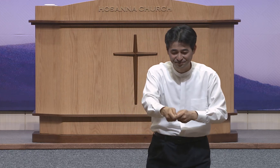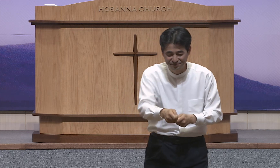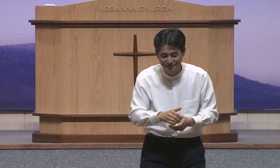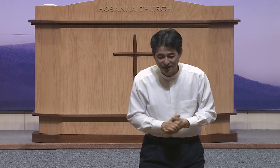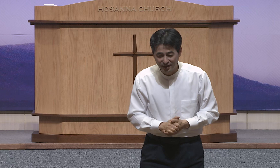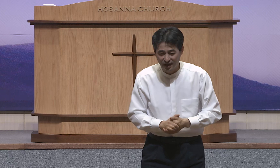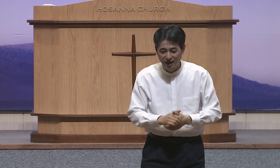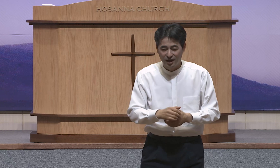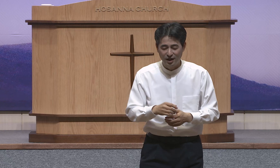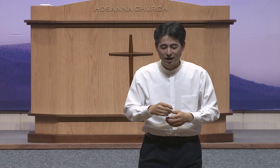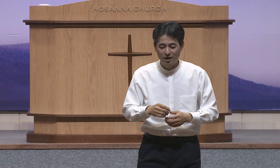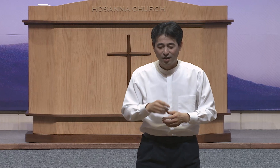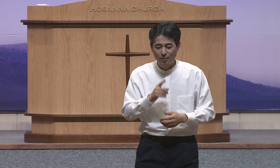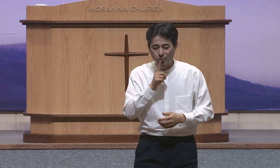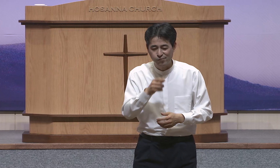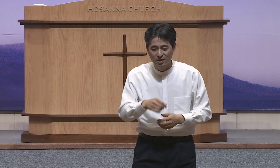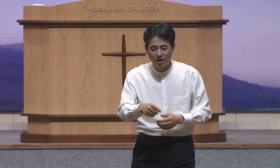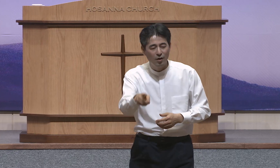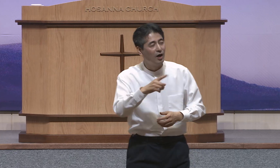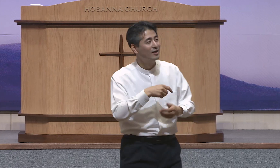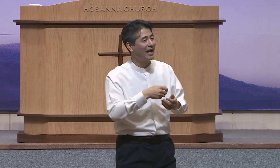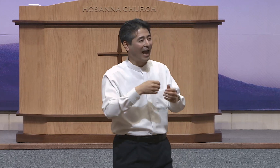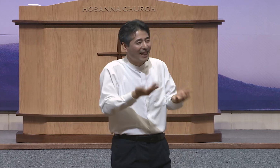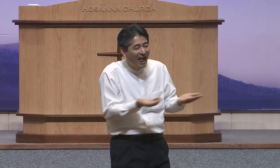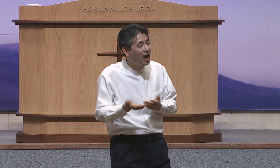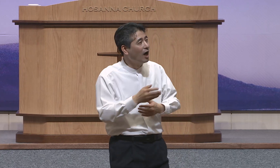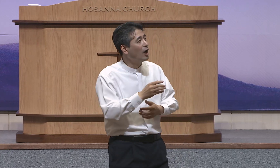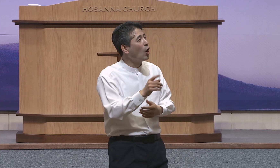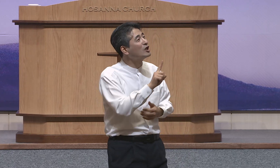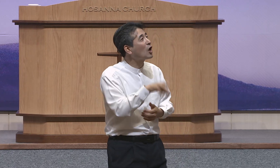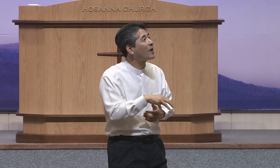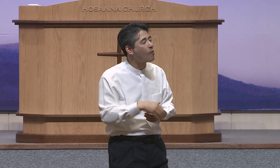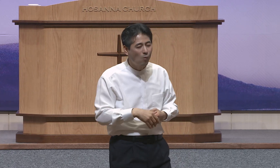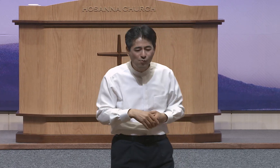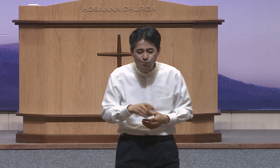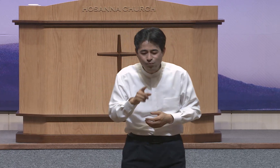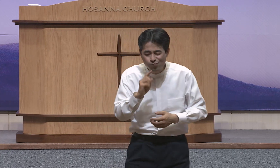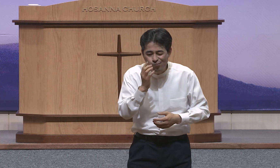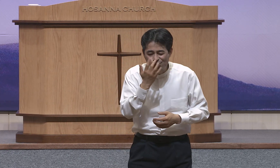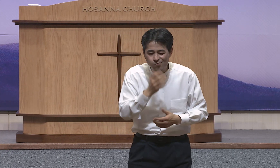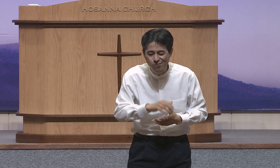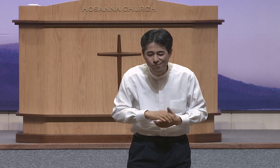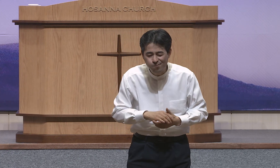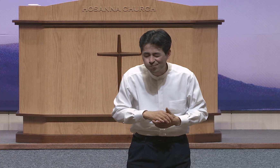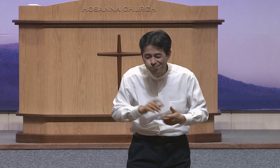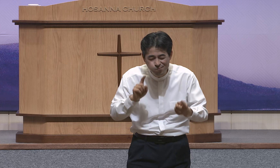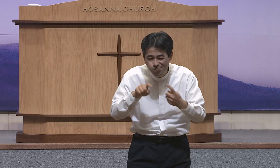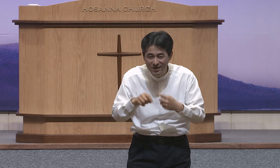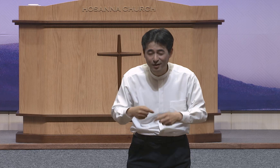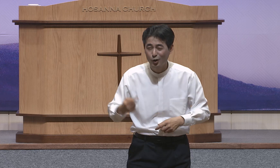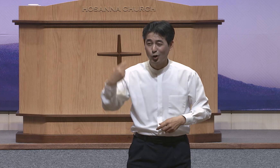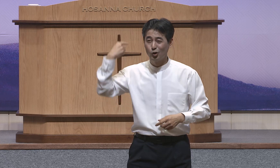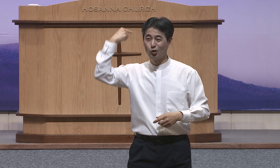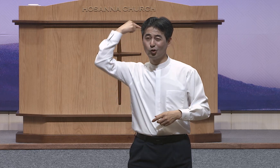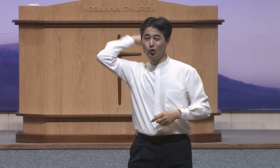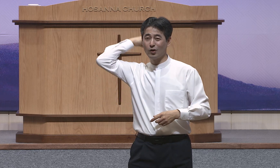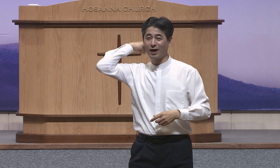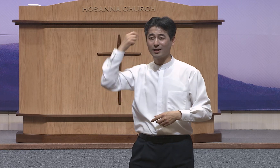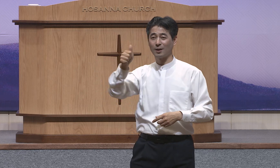버스 승차표를 사는데 제가 뭐라고 했는데 그 안내원이 뭐라고 하시는데 제가 무슨 말인지